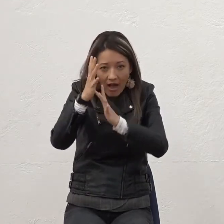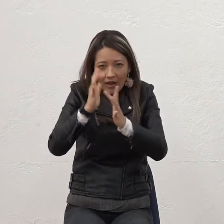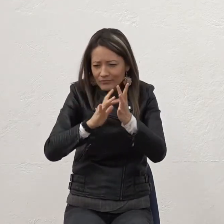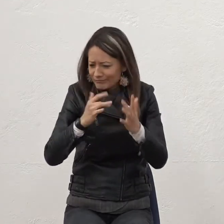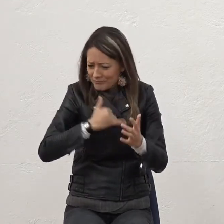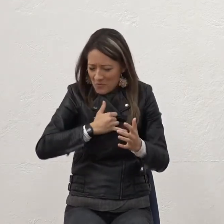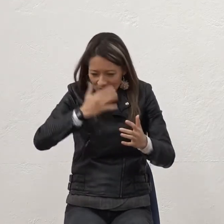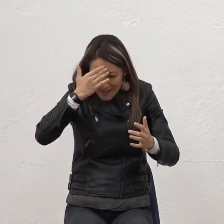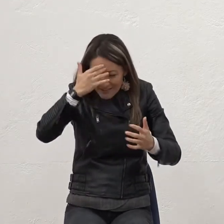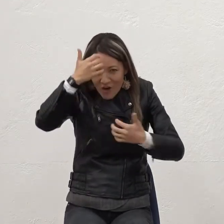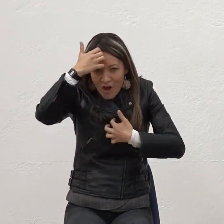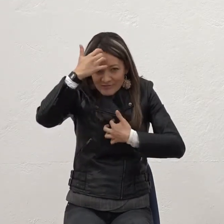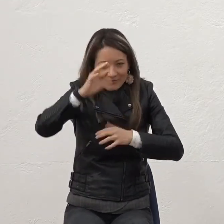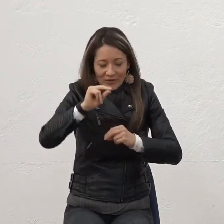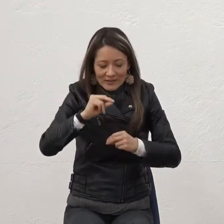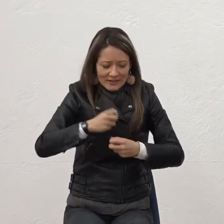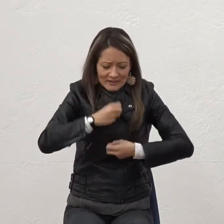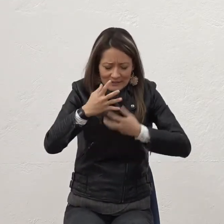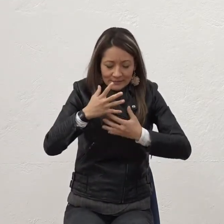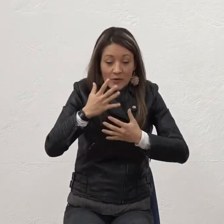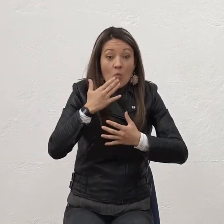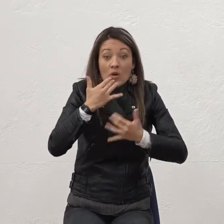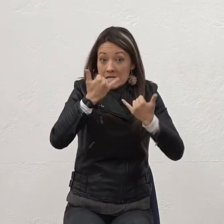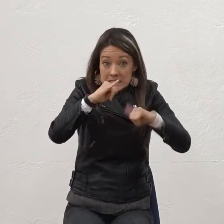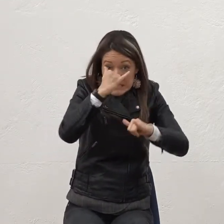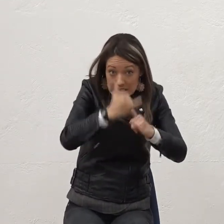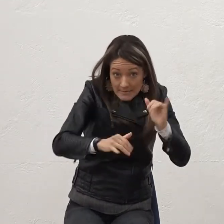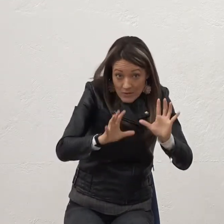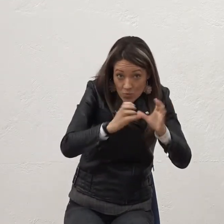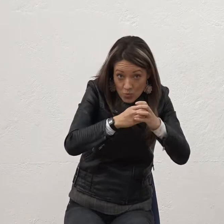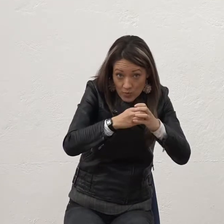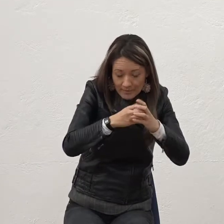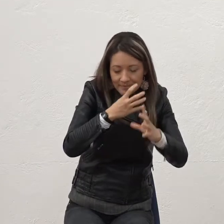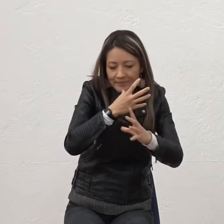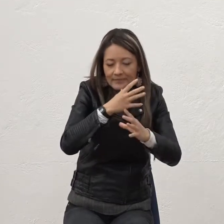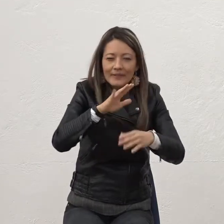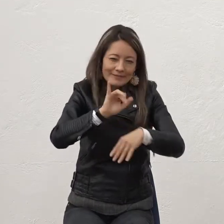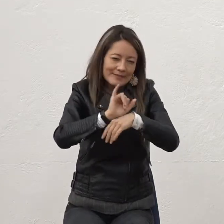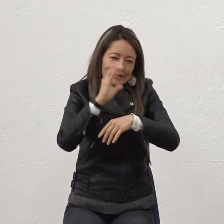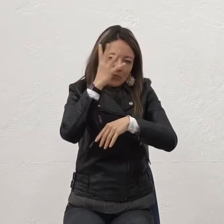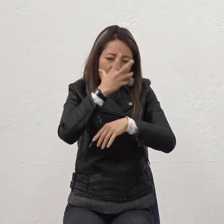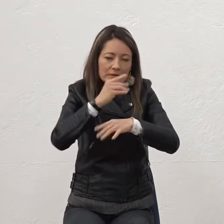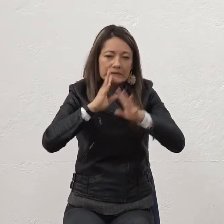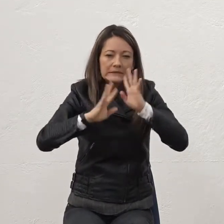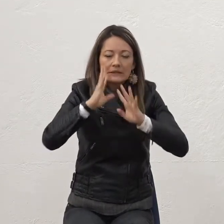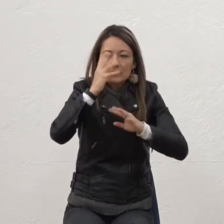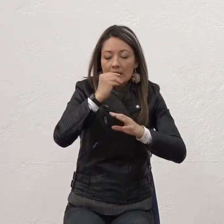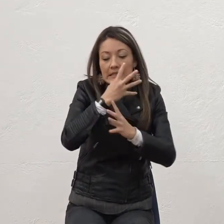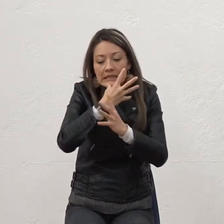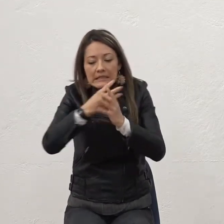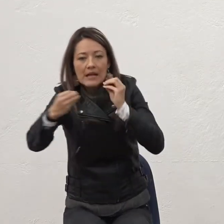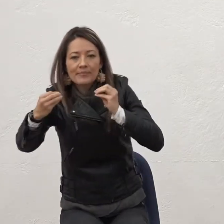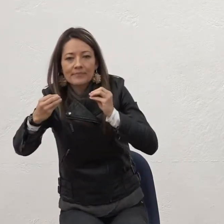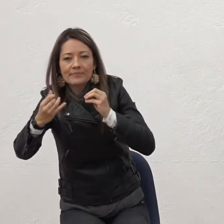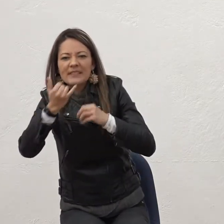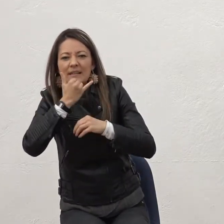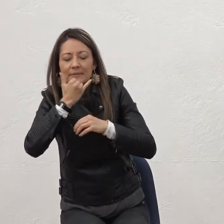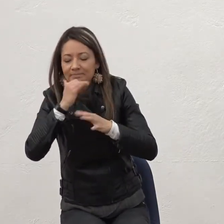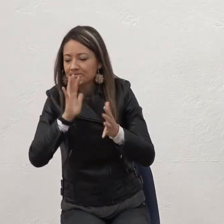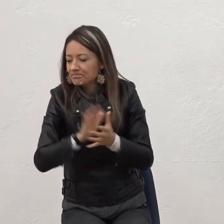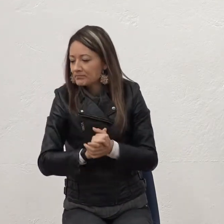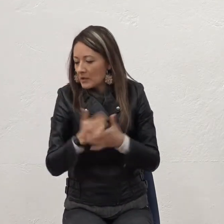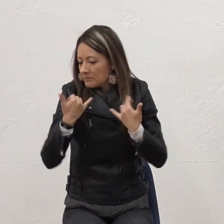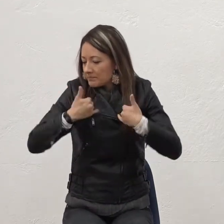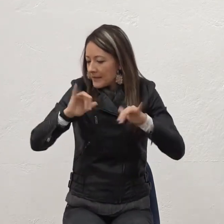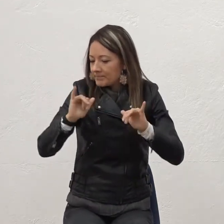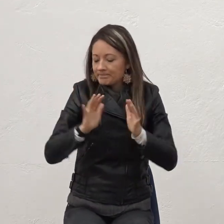él, y después de que salimos, era una capilla muy bonita, por cierto, salimos, yo dije: bueno, yo